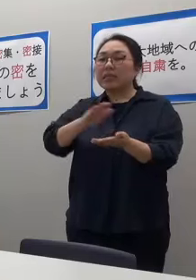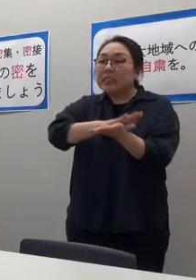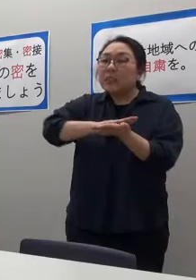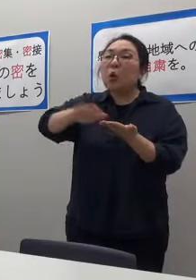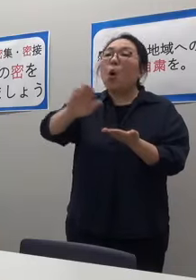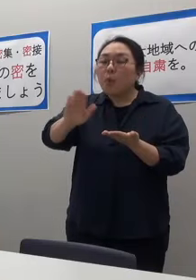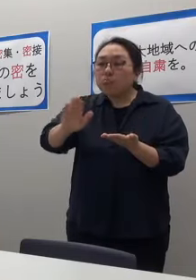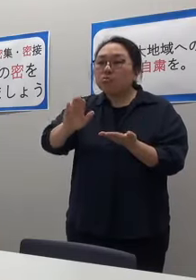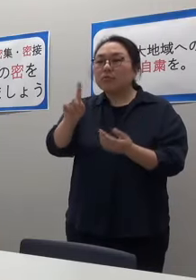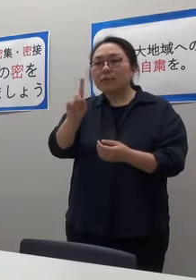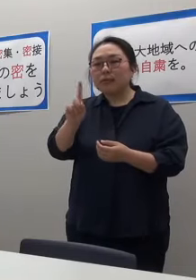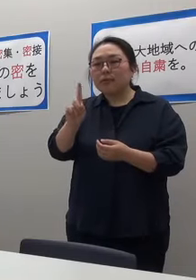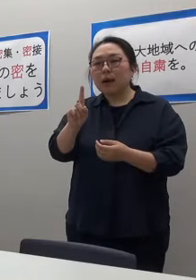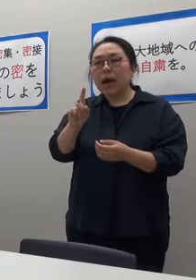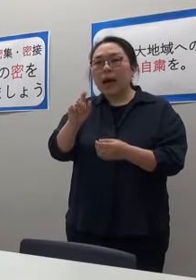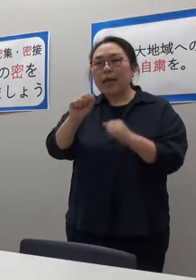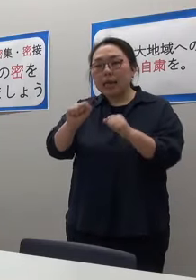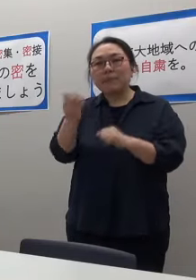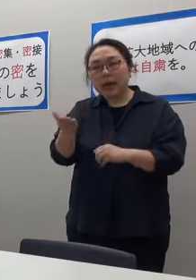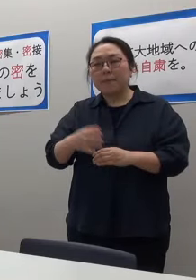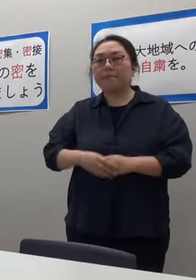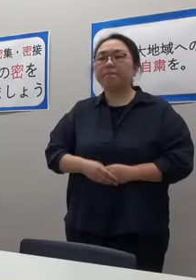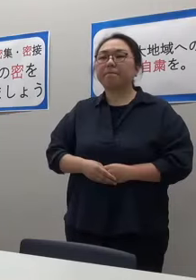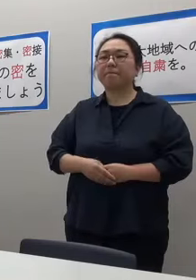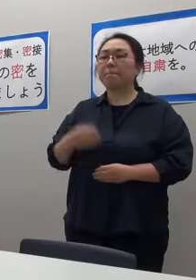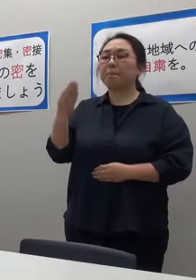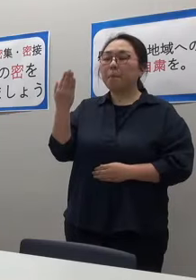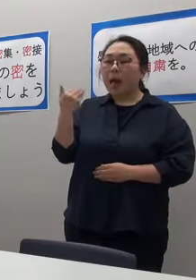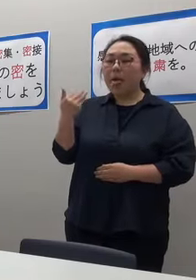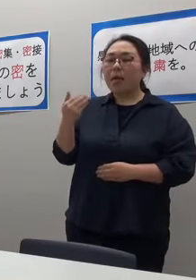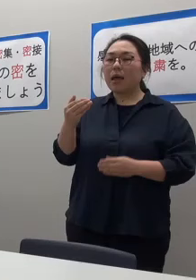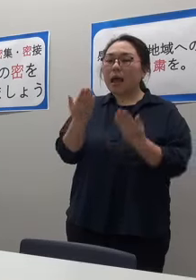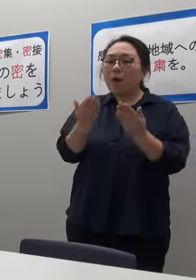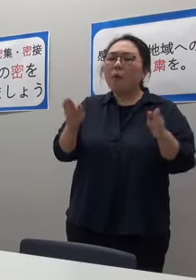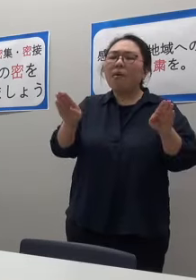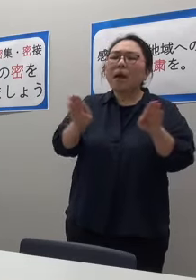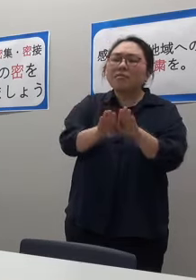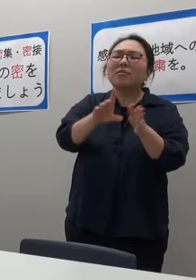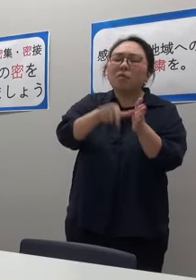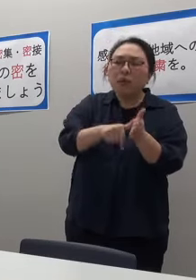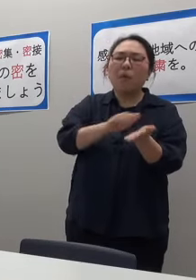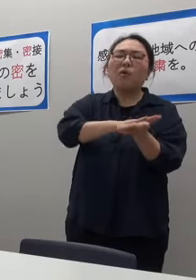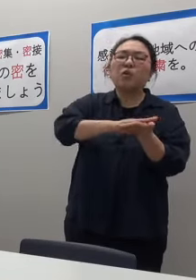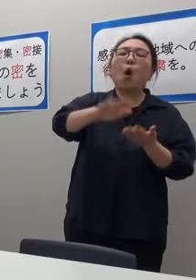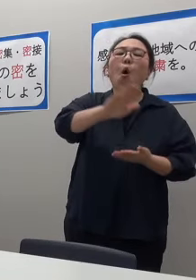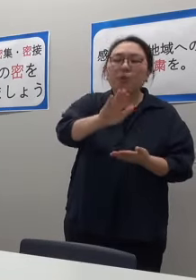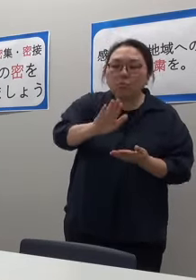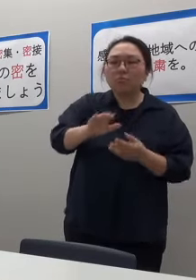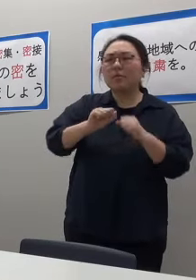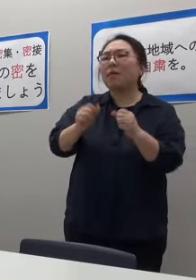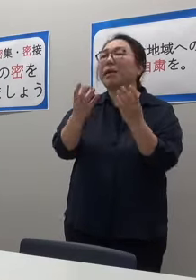さっきの休校にした学校でもですね、まあ、消毒等対応しておりますので、当然なこそ第一小学校においても